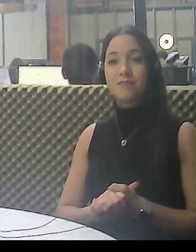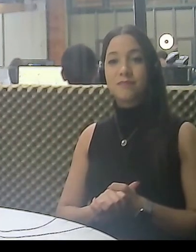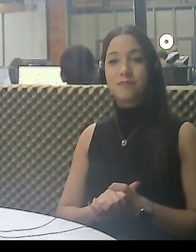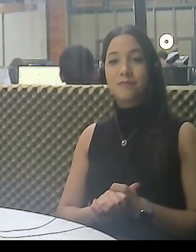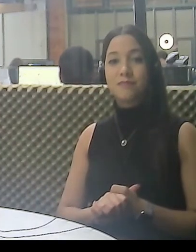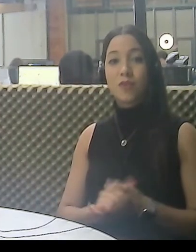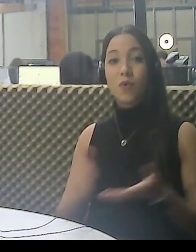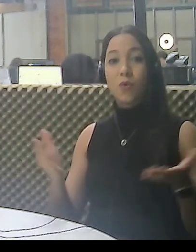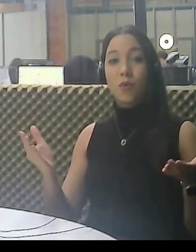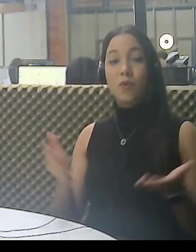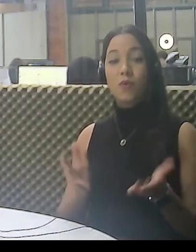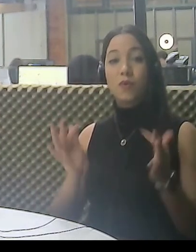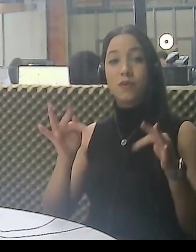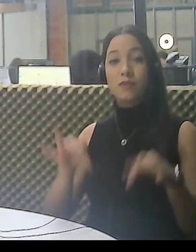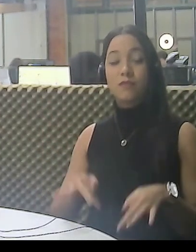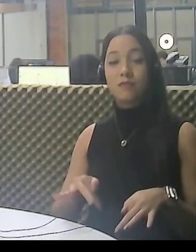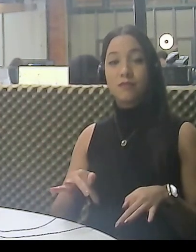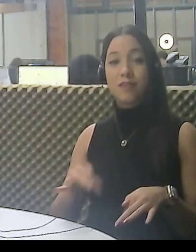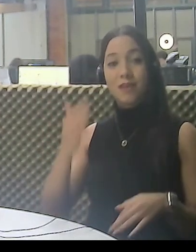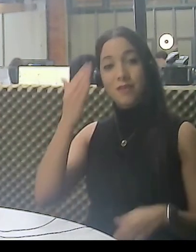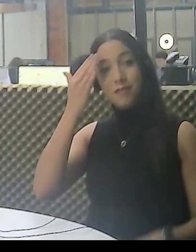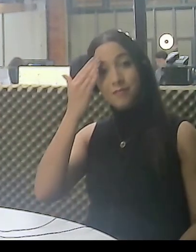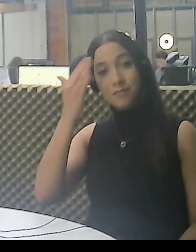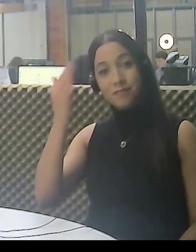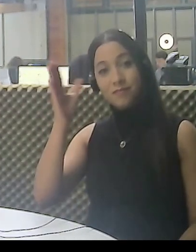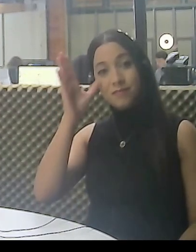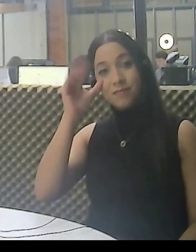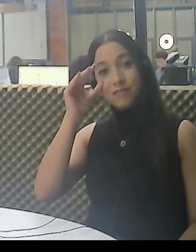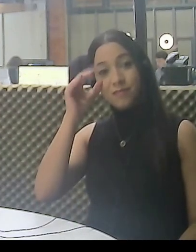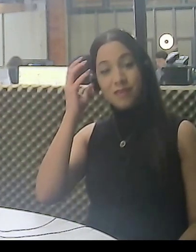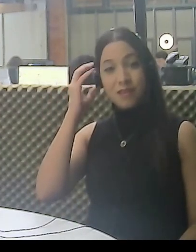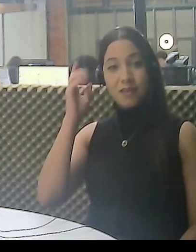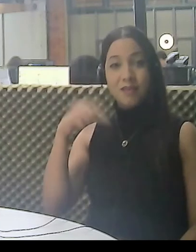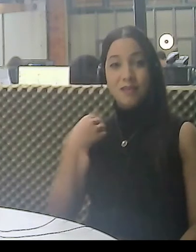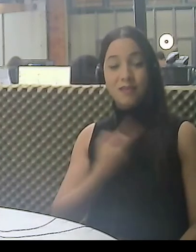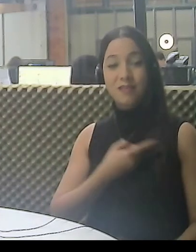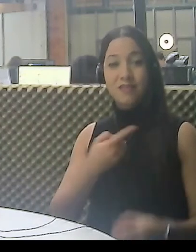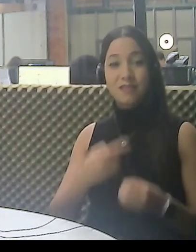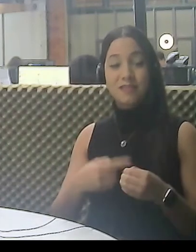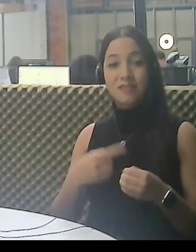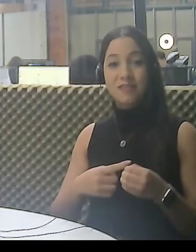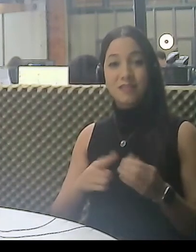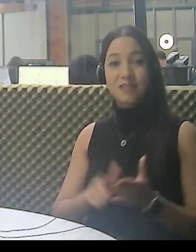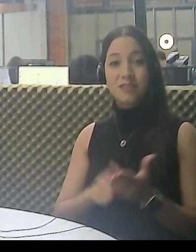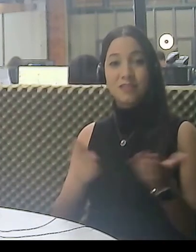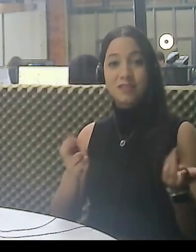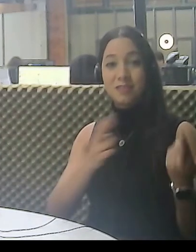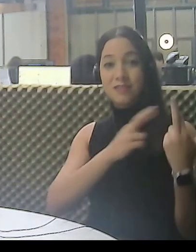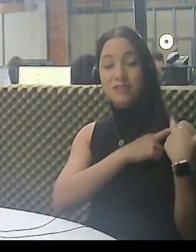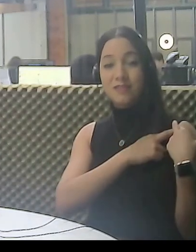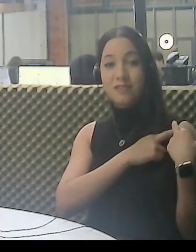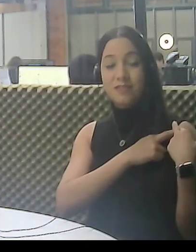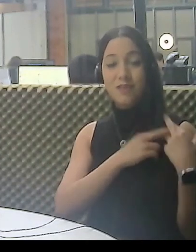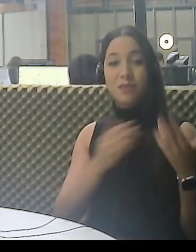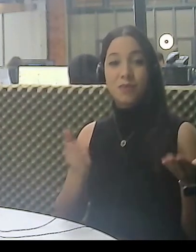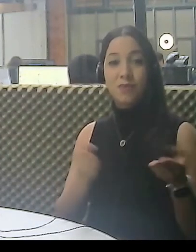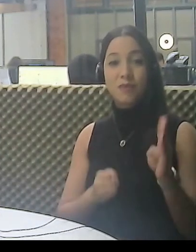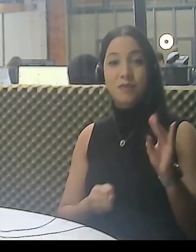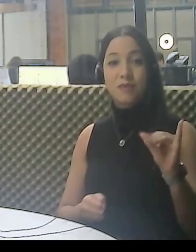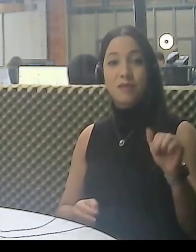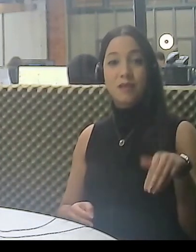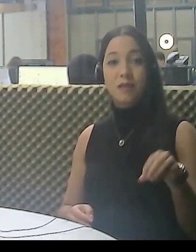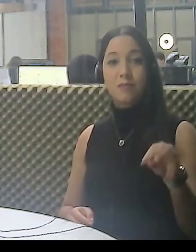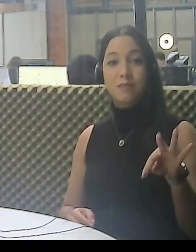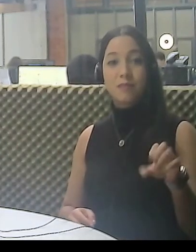E a edição de hoje fica por aqui. Obrigado pela sua audiência, Rádio Nossa Cidade. Jornalista responsável pela edição, Bia